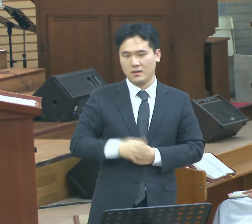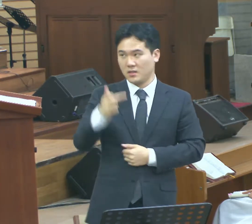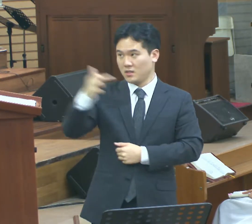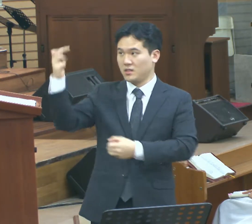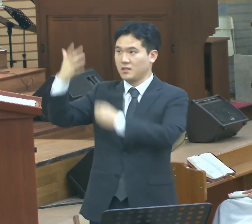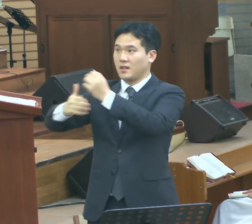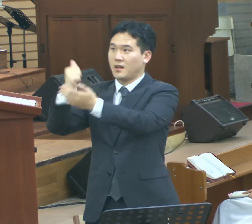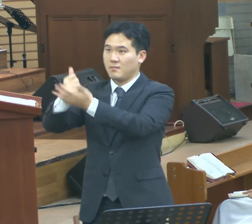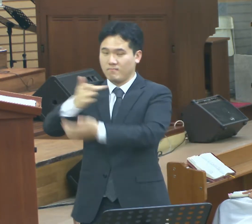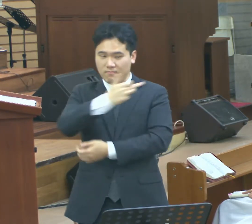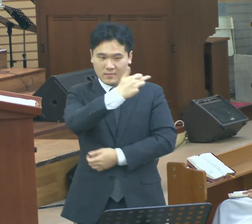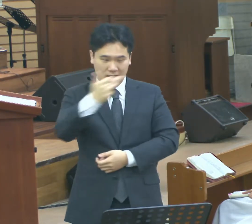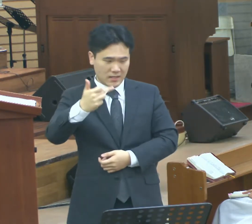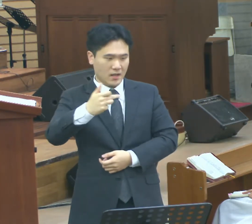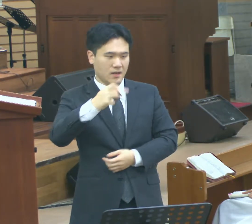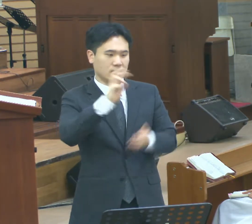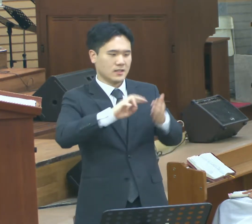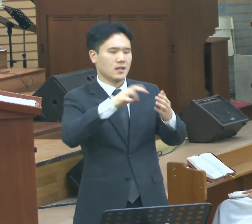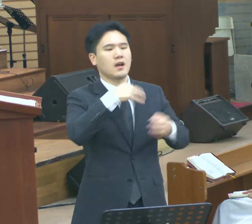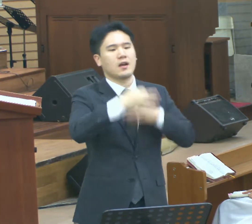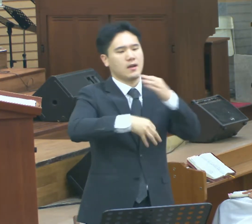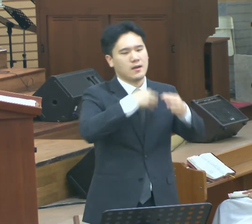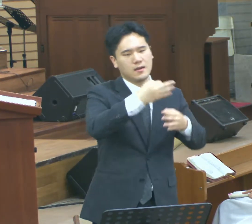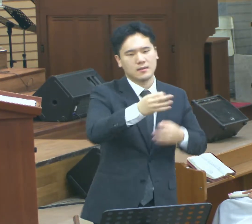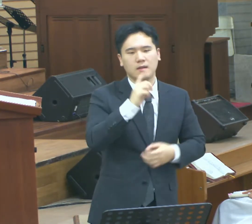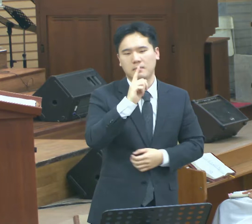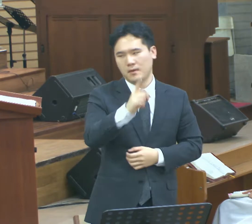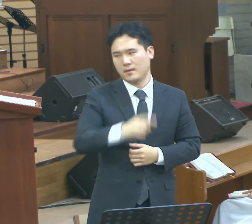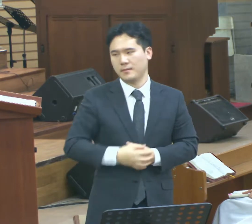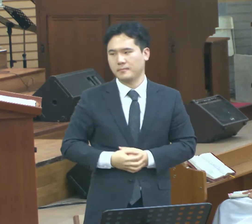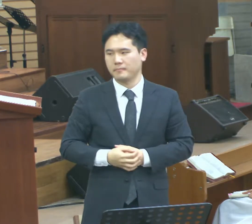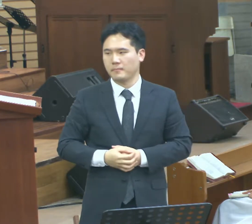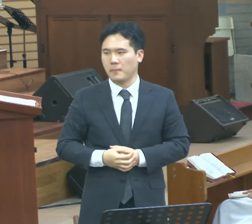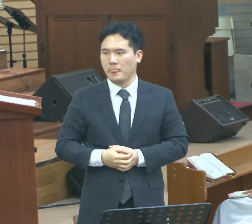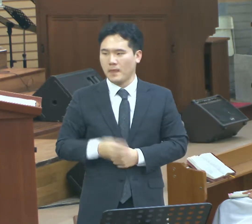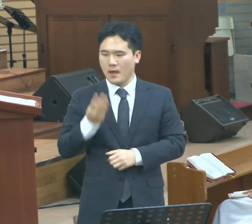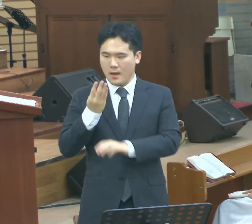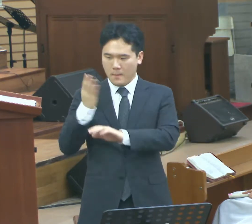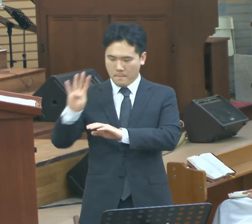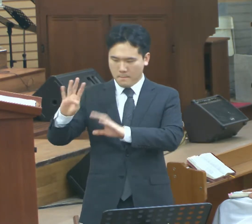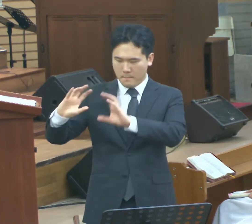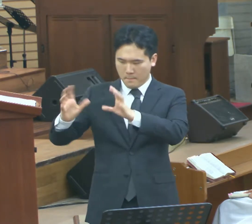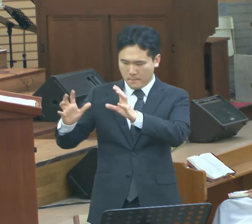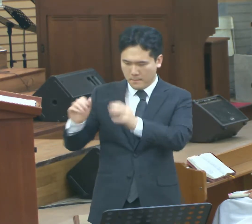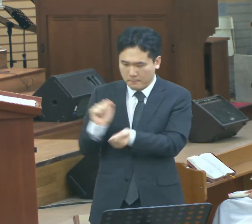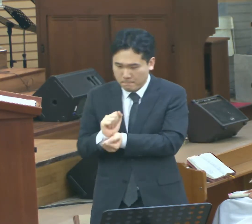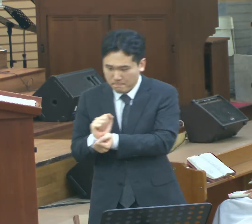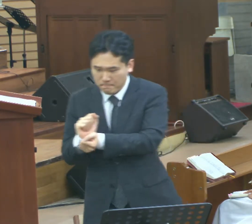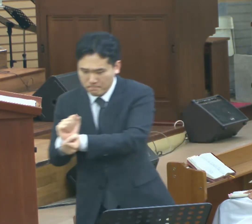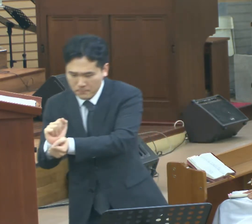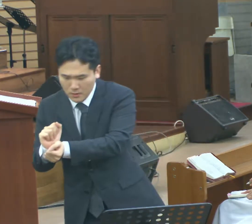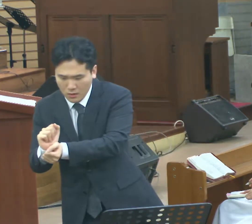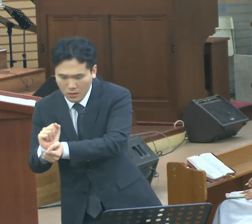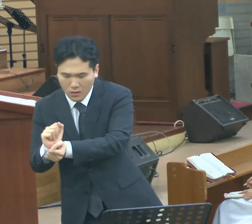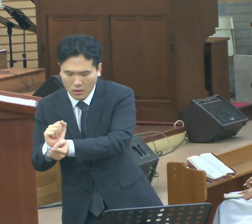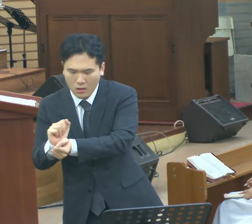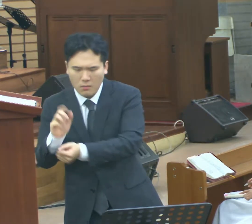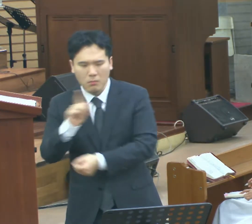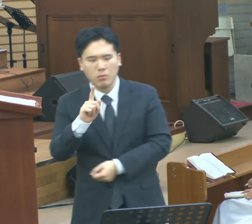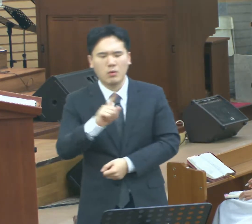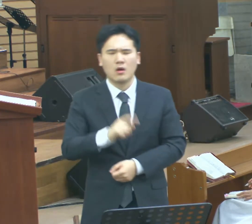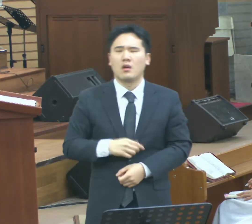거예요. 바벨론 포로로 잡혀갔더니 하나님 작아. 하나님께서 우리를 이렇게 대우할 수 있어?